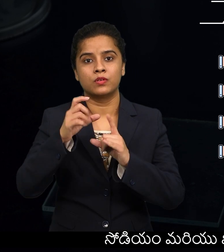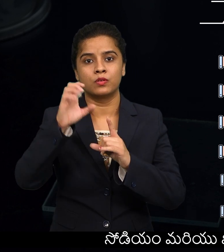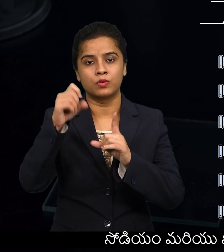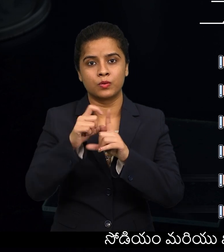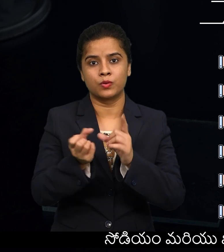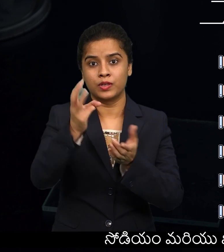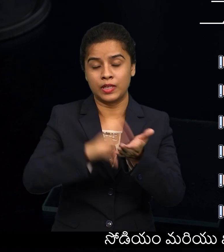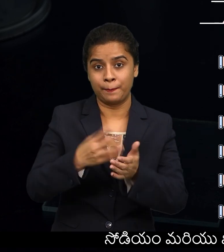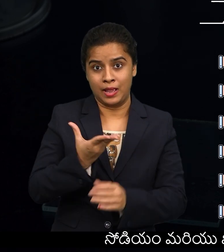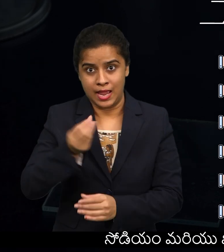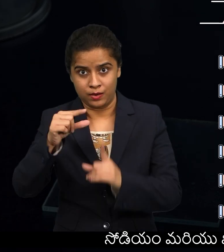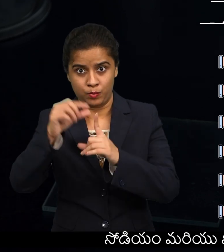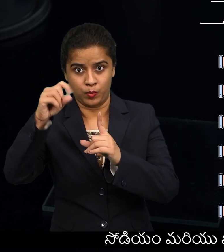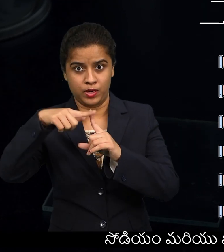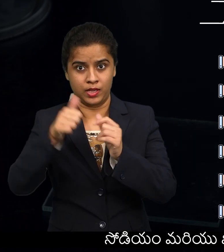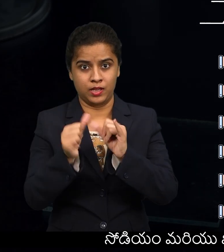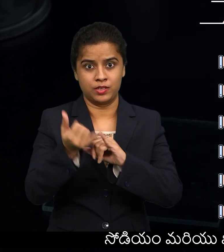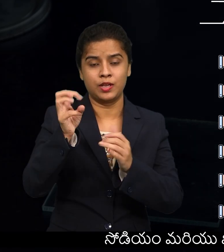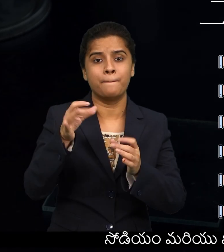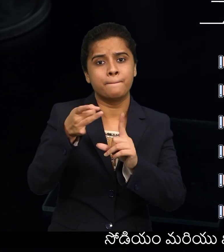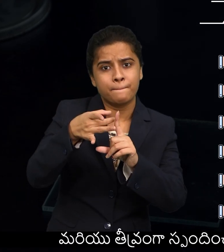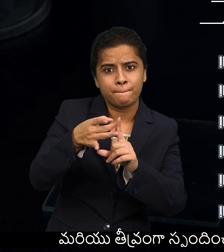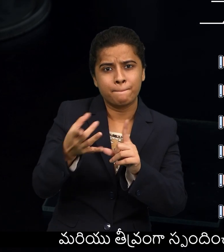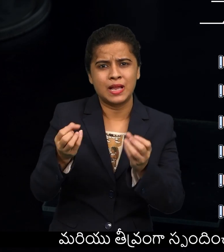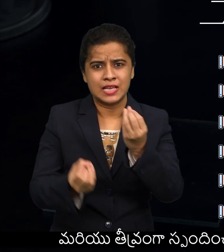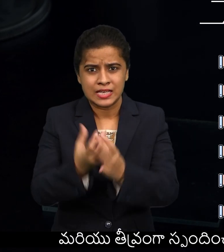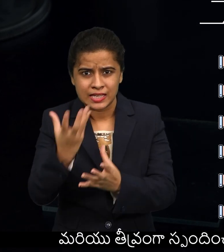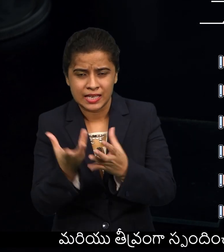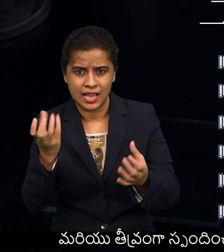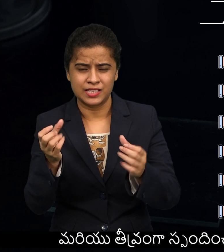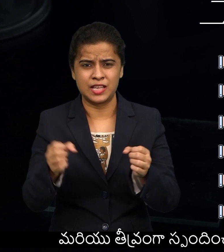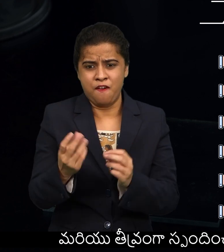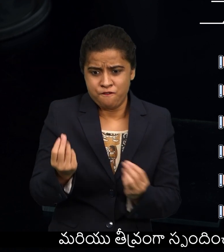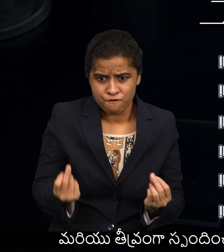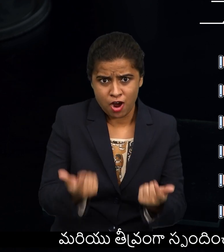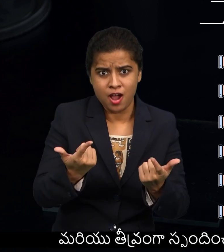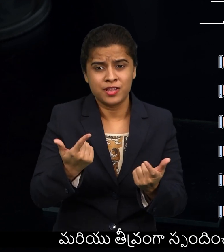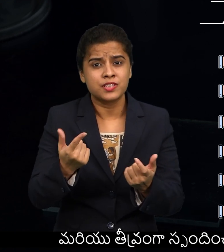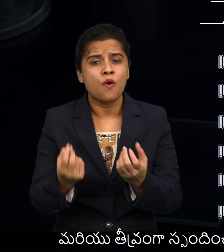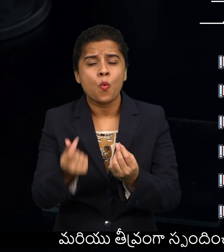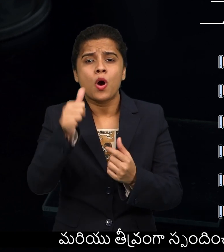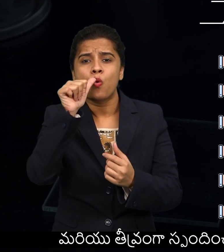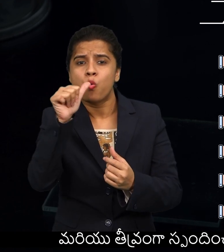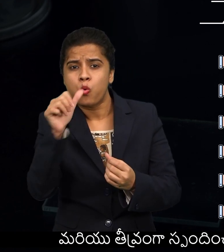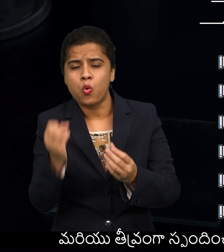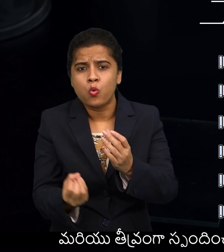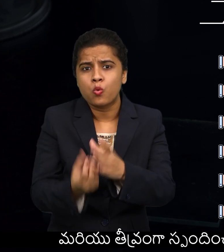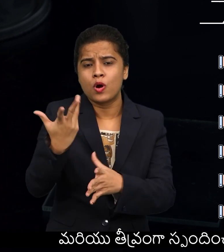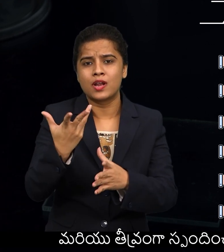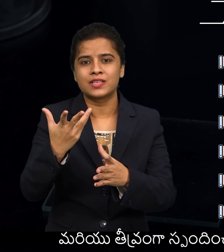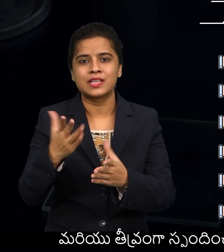సోడియం మరియు పొటాషియం లోహాలు నీటితో వేగంగా మరియు తీవ్రంగా స్పందించి హైడ్రోజన్ వాయువును విడుదల